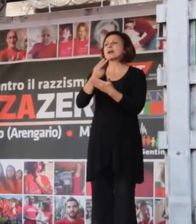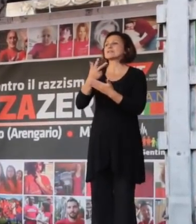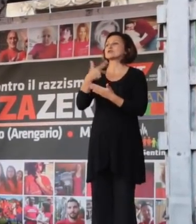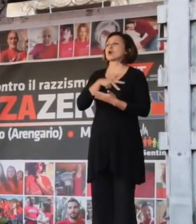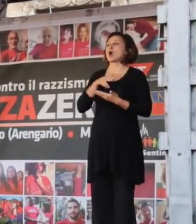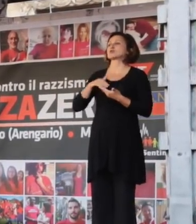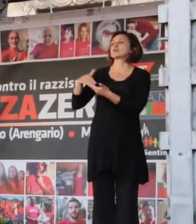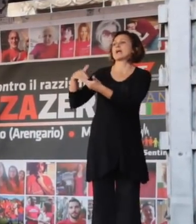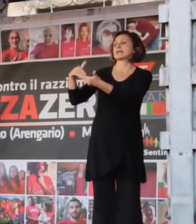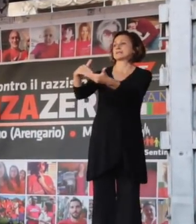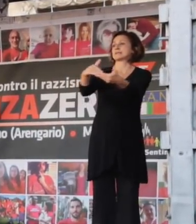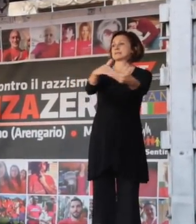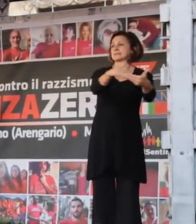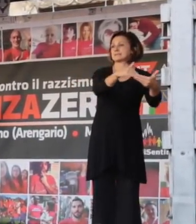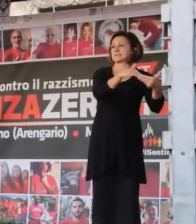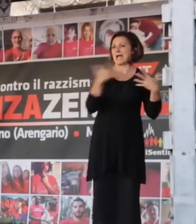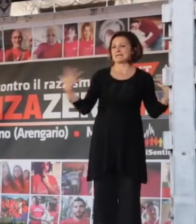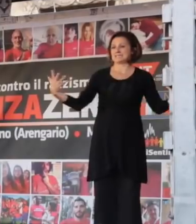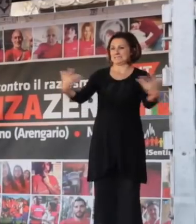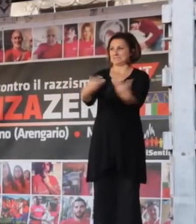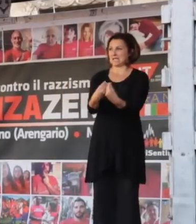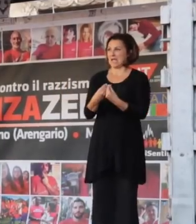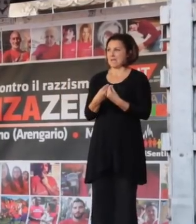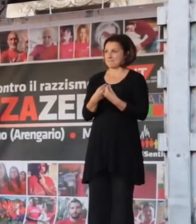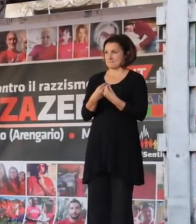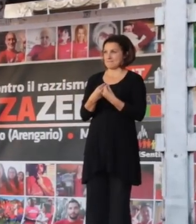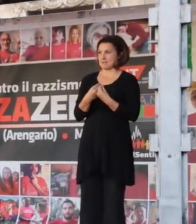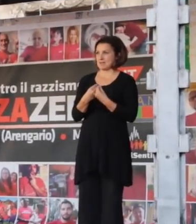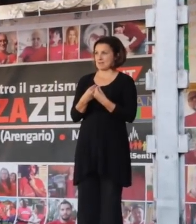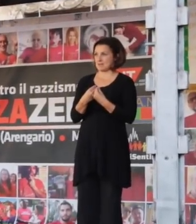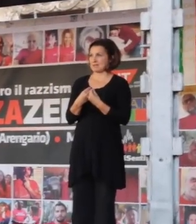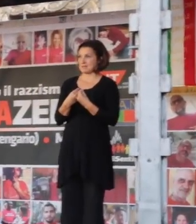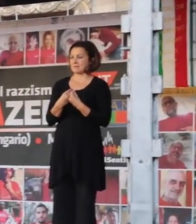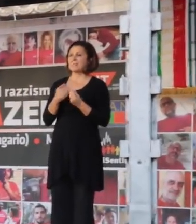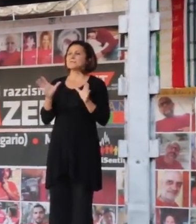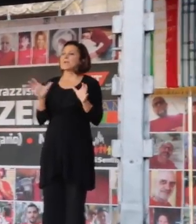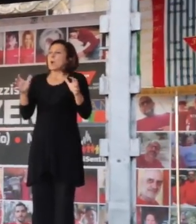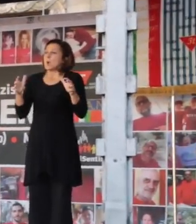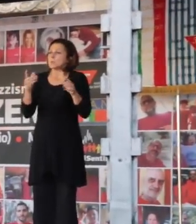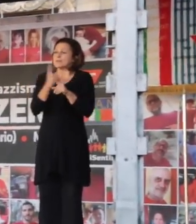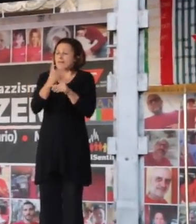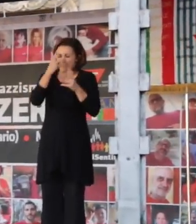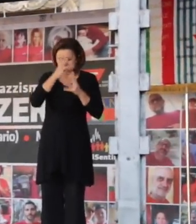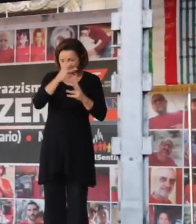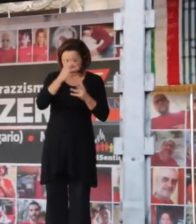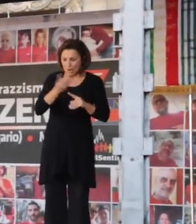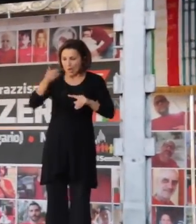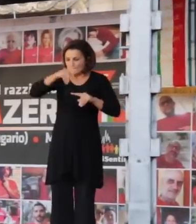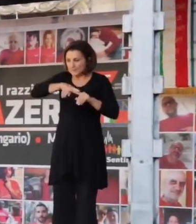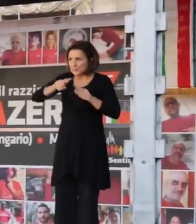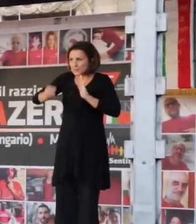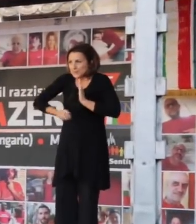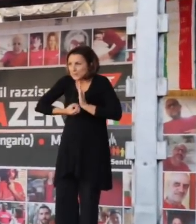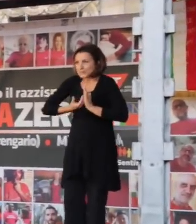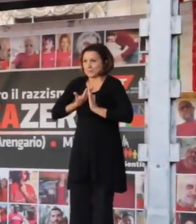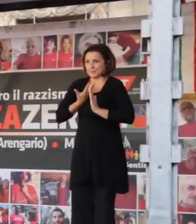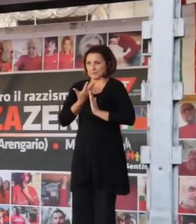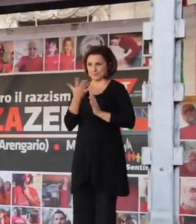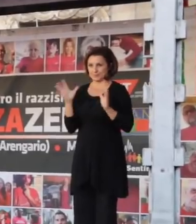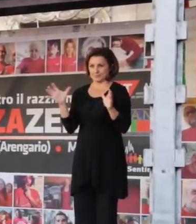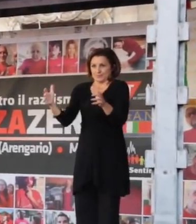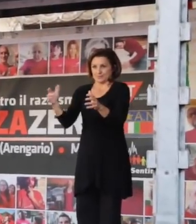che nasca e sia condiviso da una elaborazione comune equivalente allo sforzo